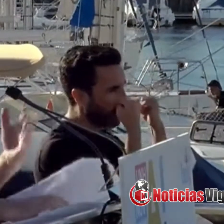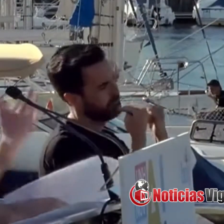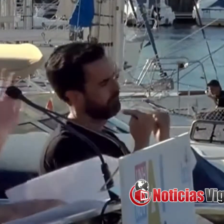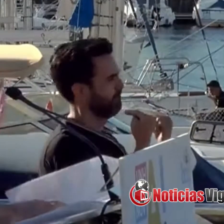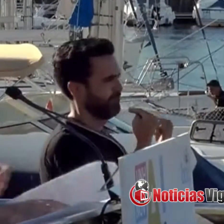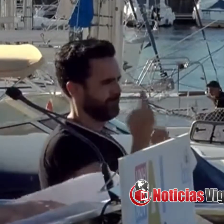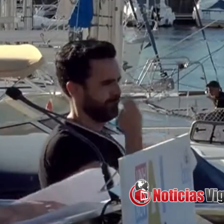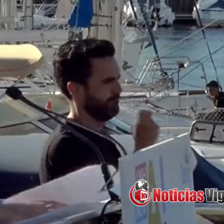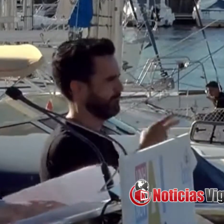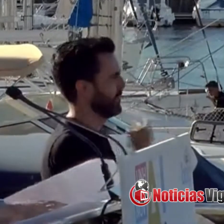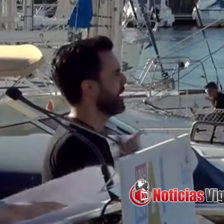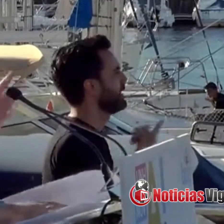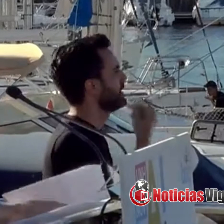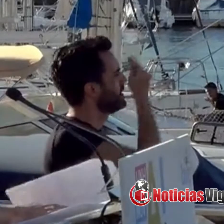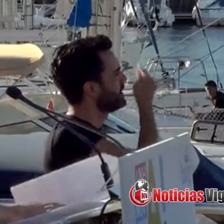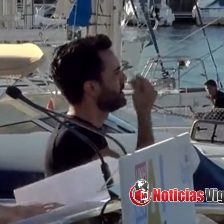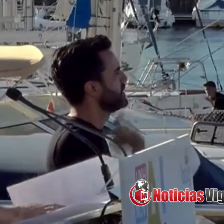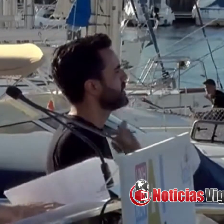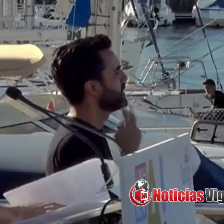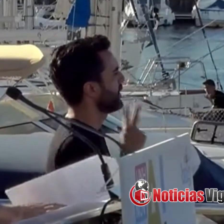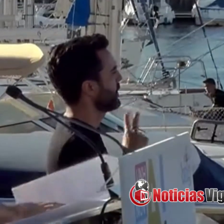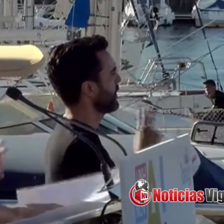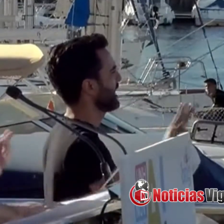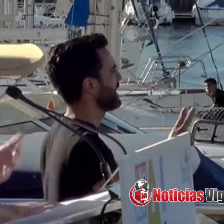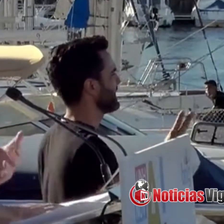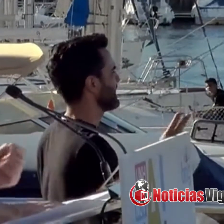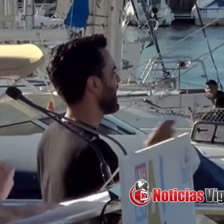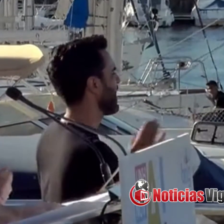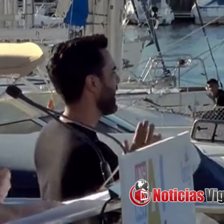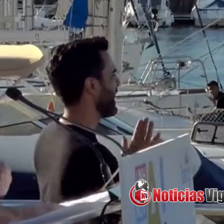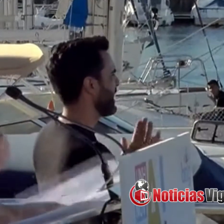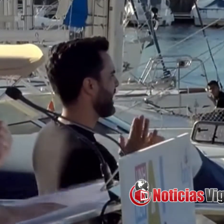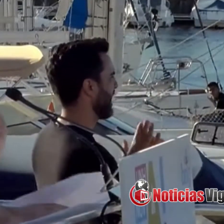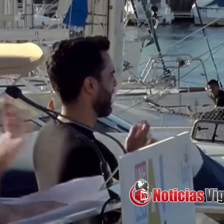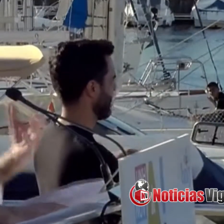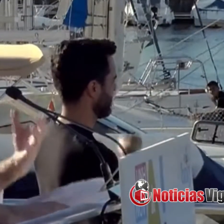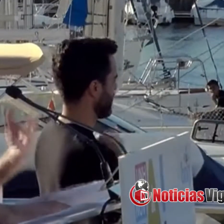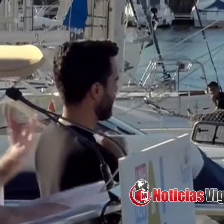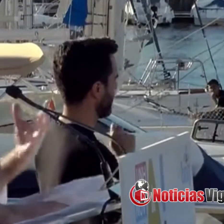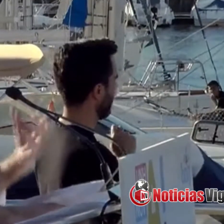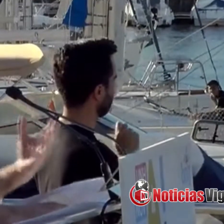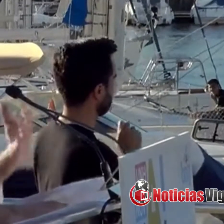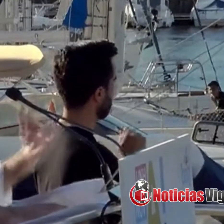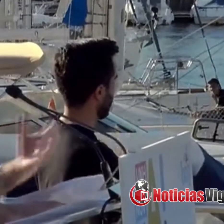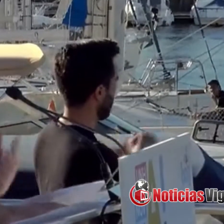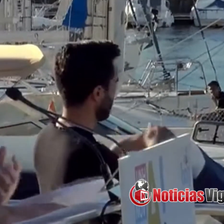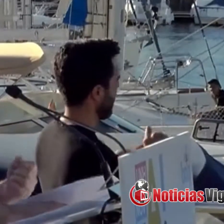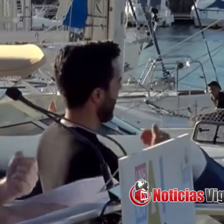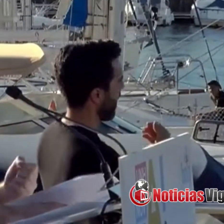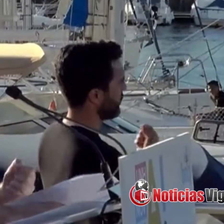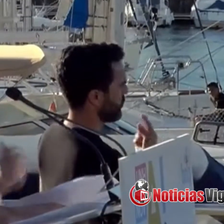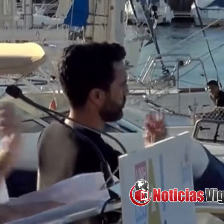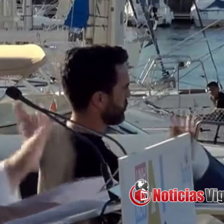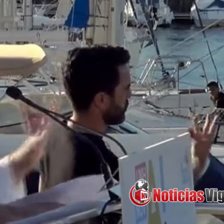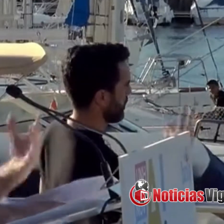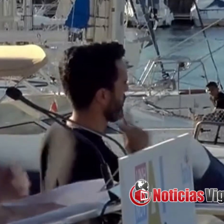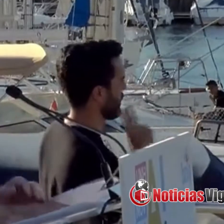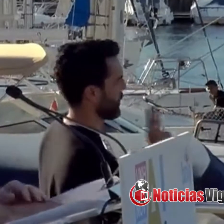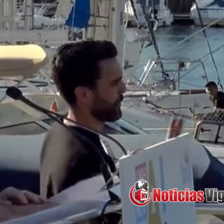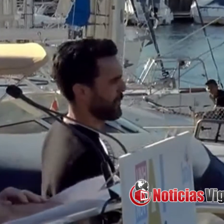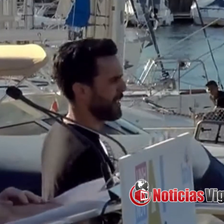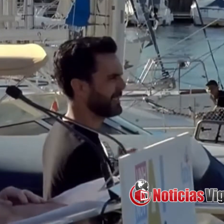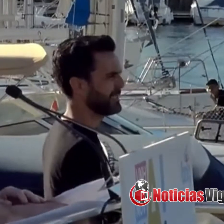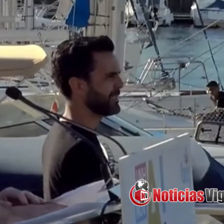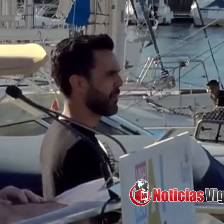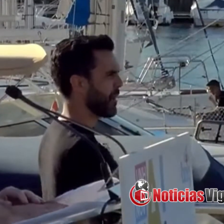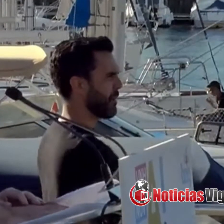unha pregunta. Vedes vos de verdade os candidatos da esquerda española con vontade, con decisión, con capacidade de se plantar